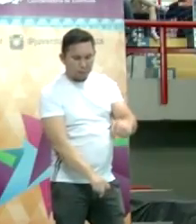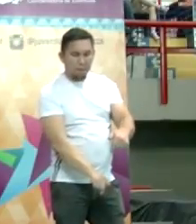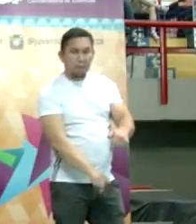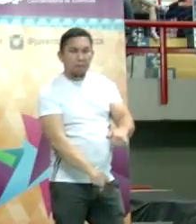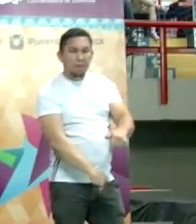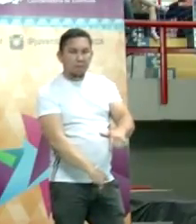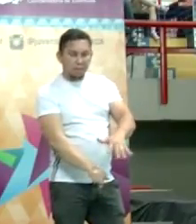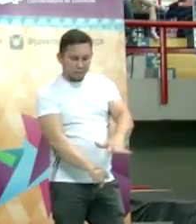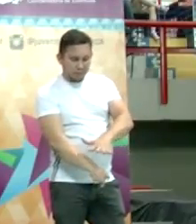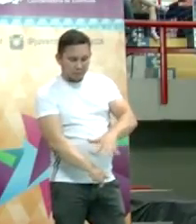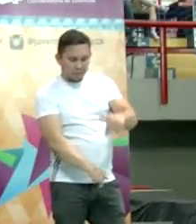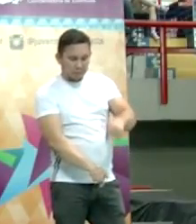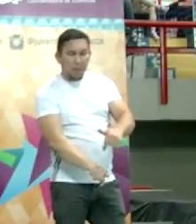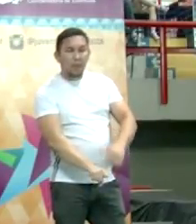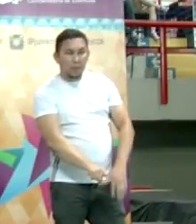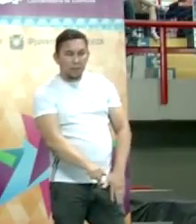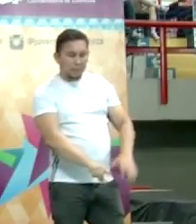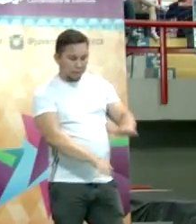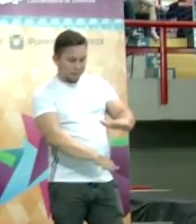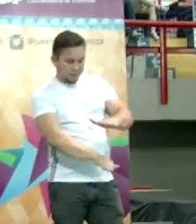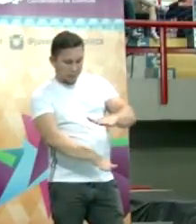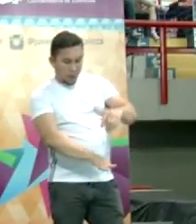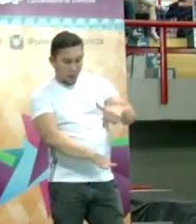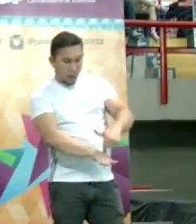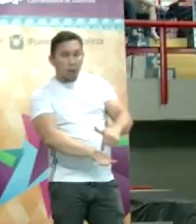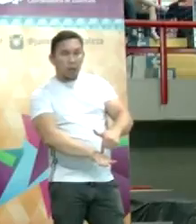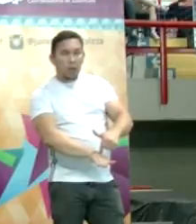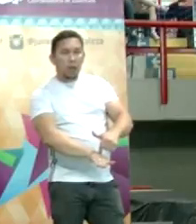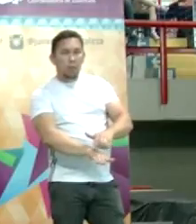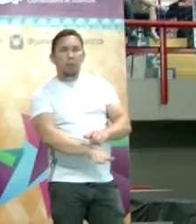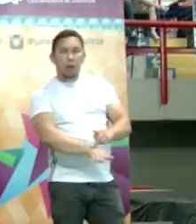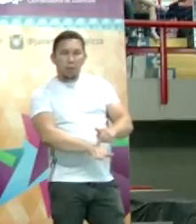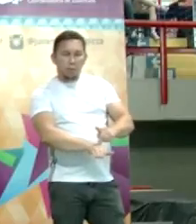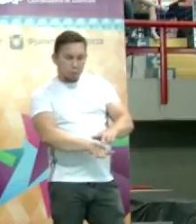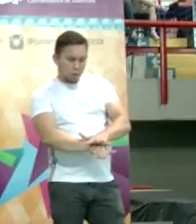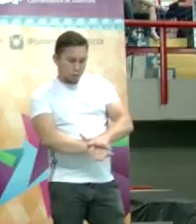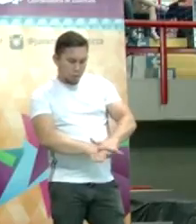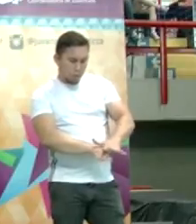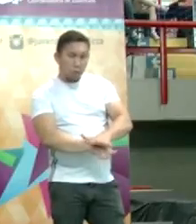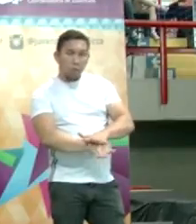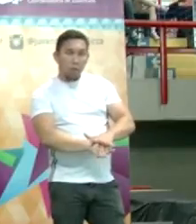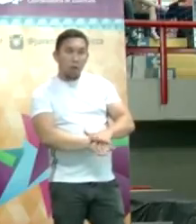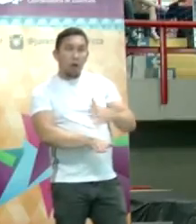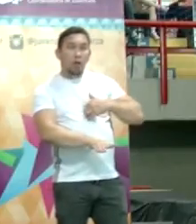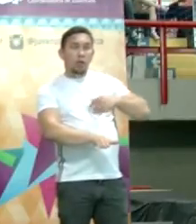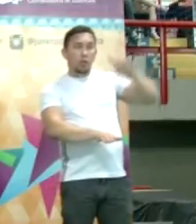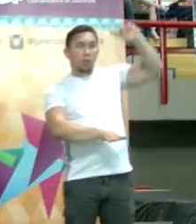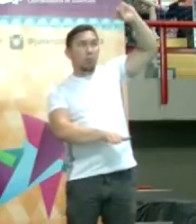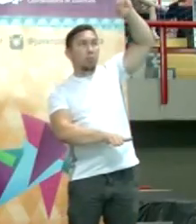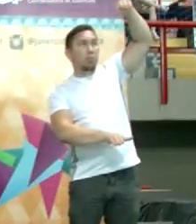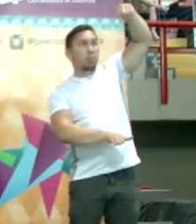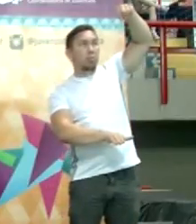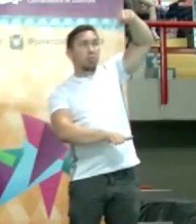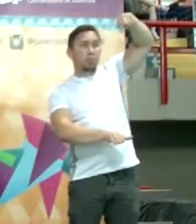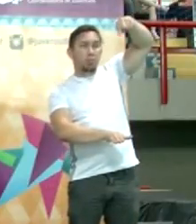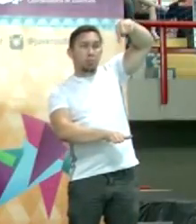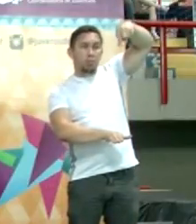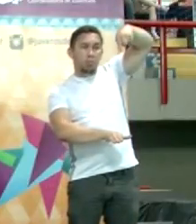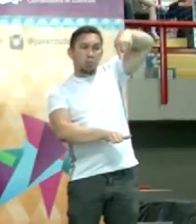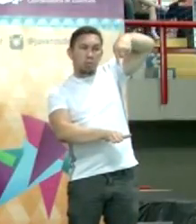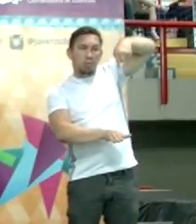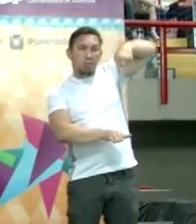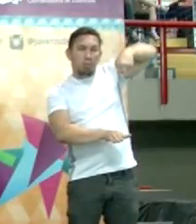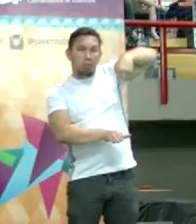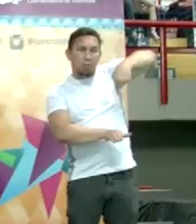pré-sal, você tem uma grande reserva de petróleo, mas só agora começou a tirar os